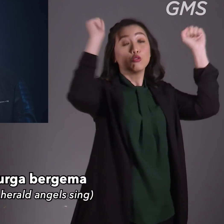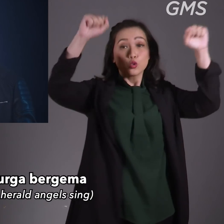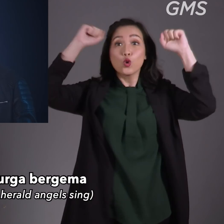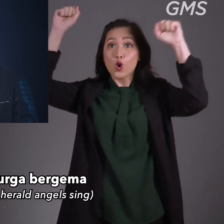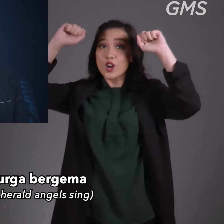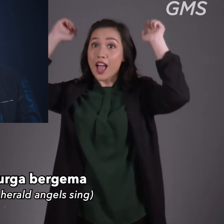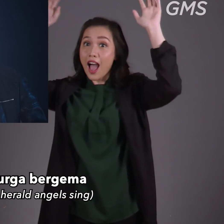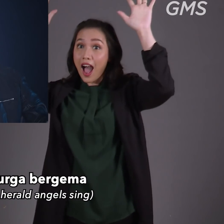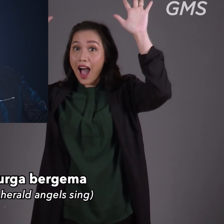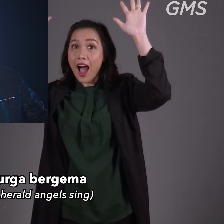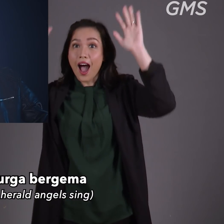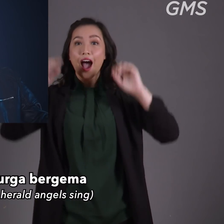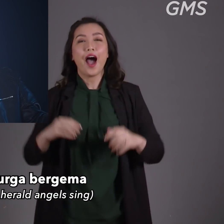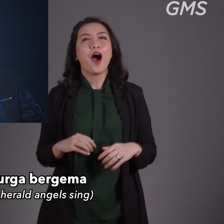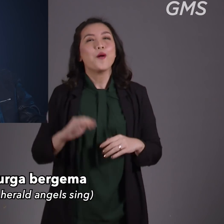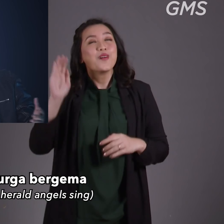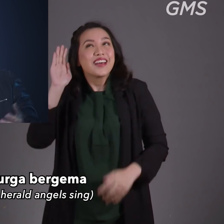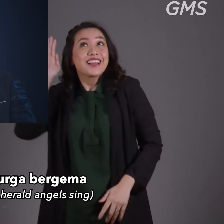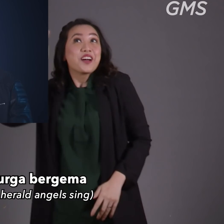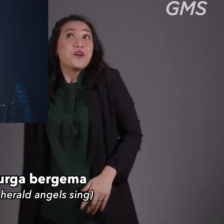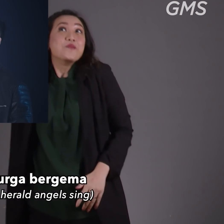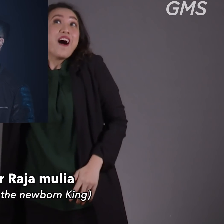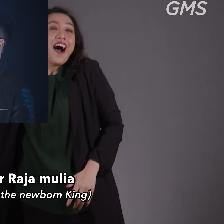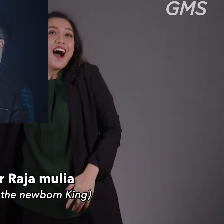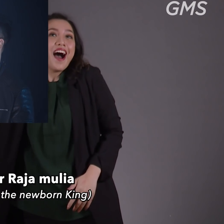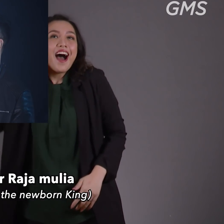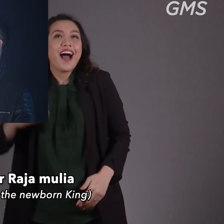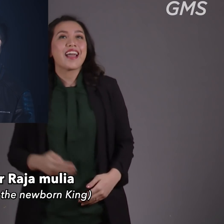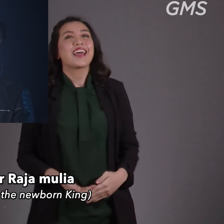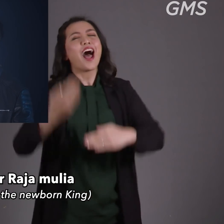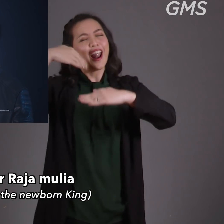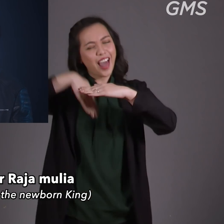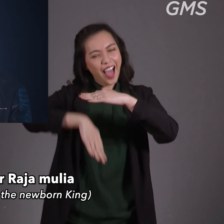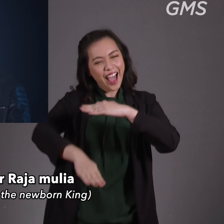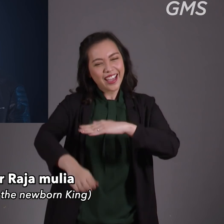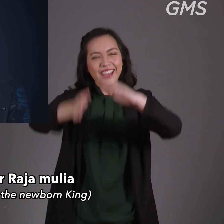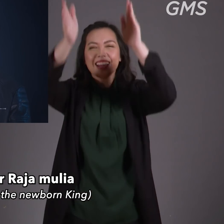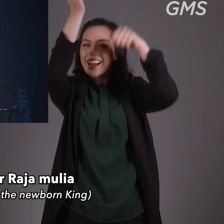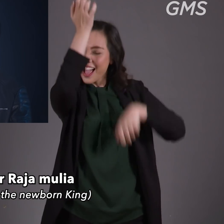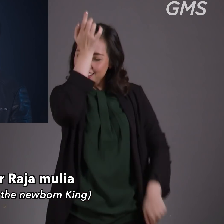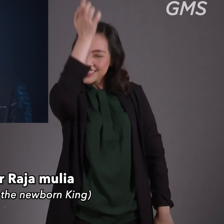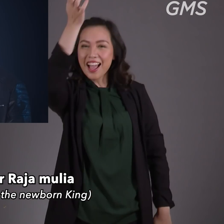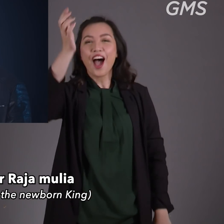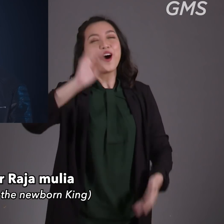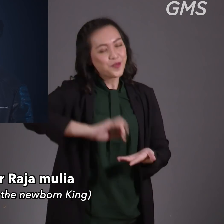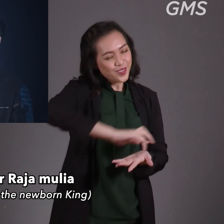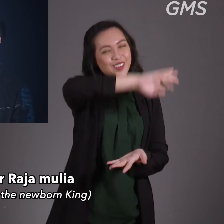Kita surga bergema, lahir